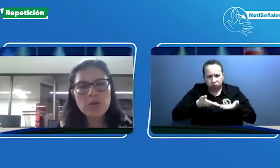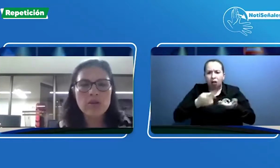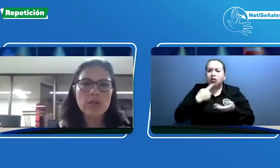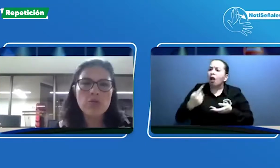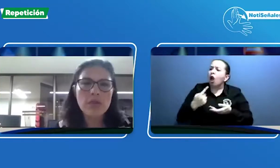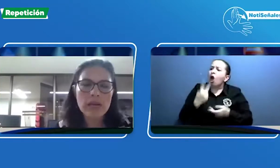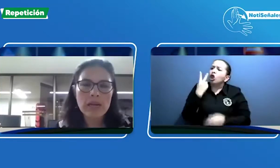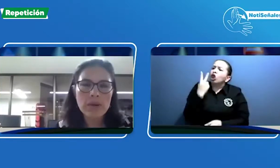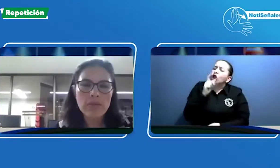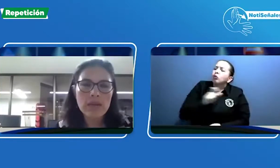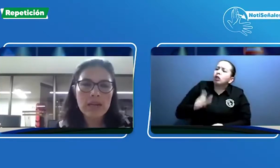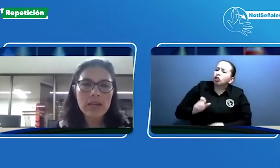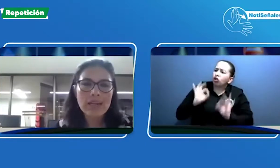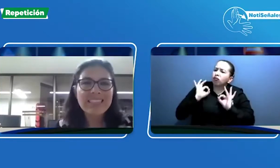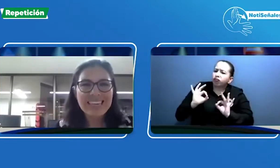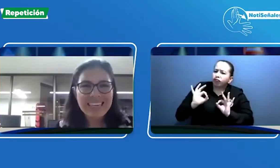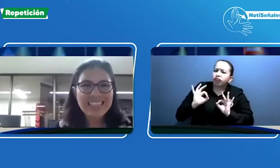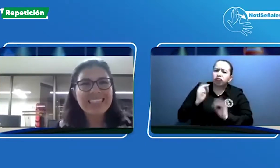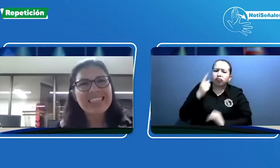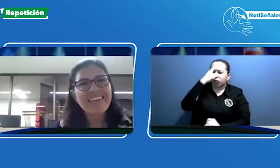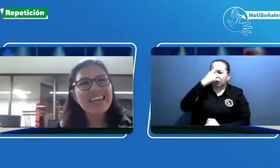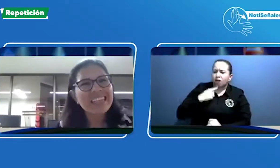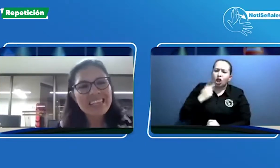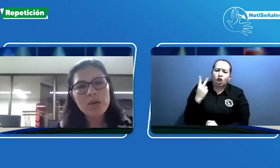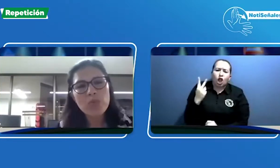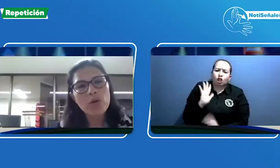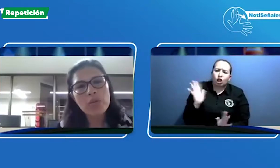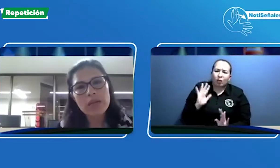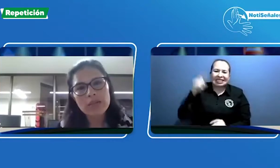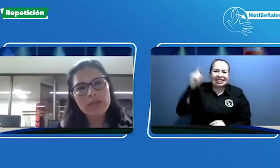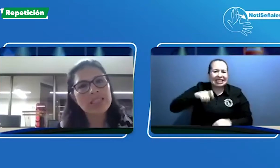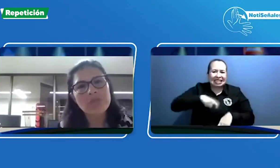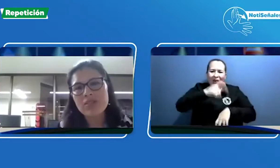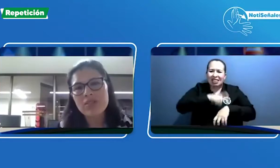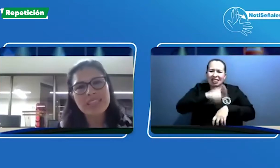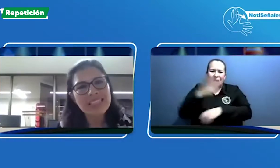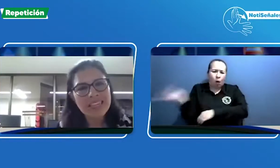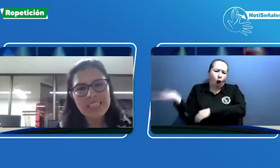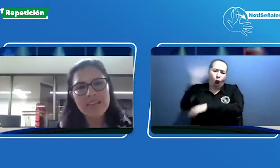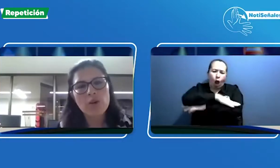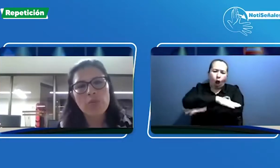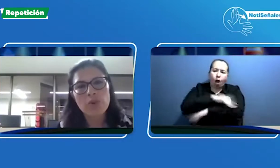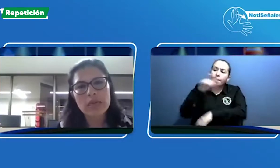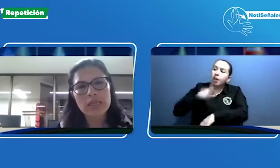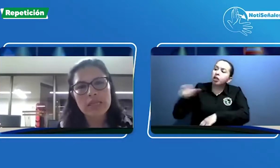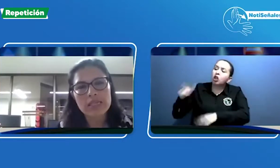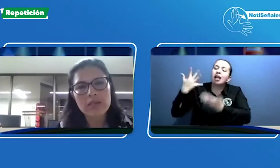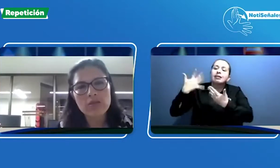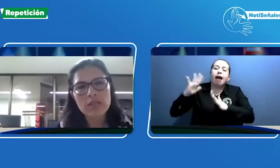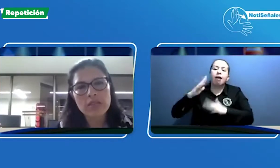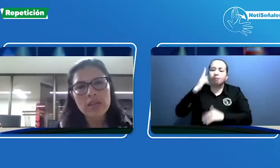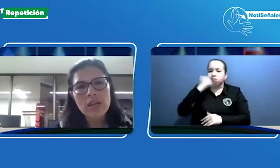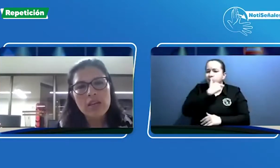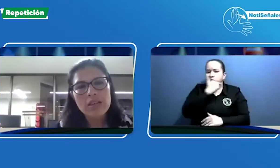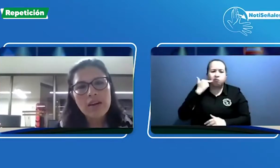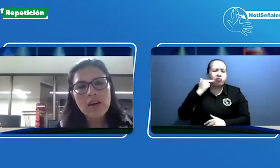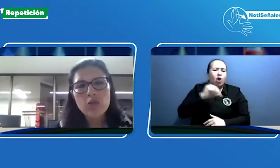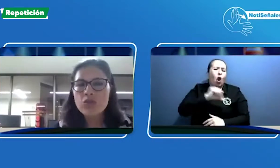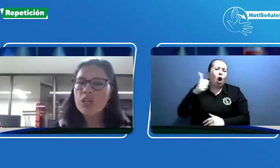dos personas cumplían el perfil, se necesitaban a tiempo completo y estas personas ya estaban comprometidas en otros